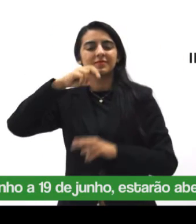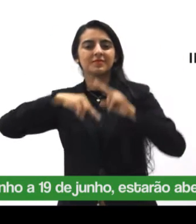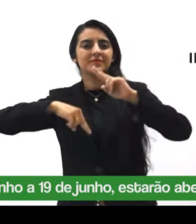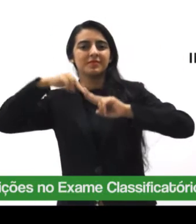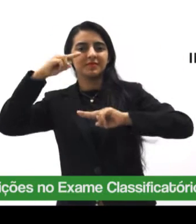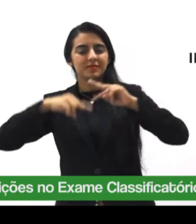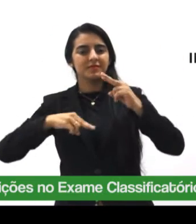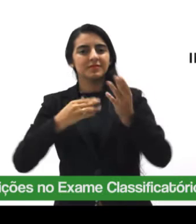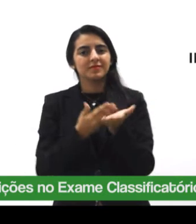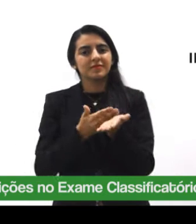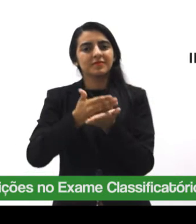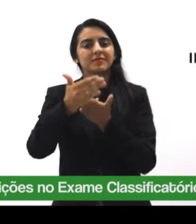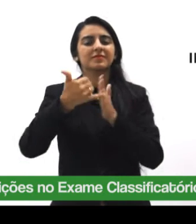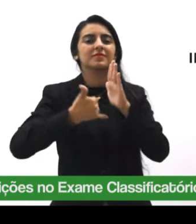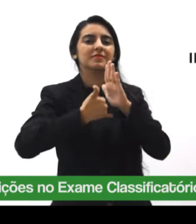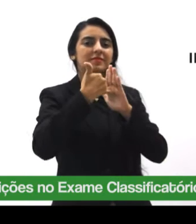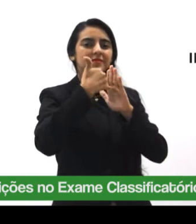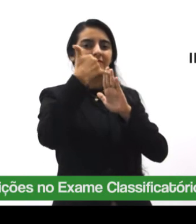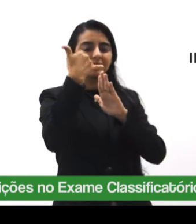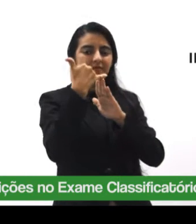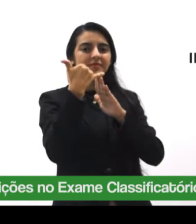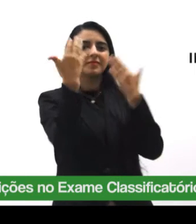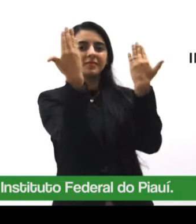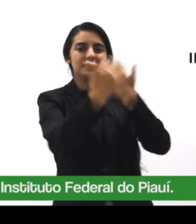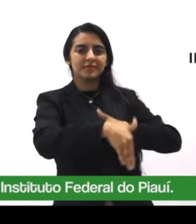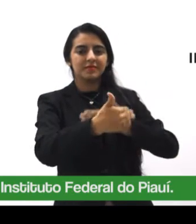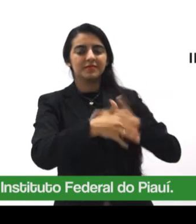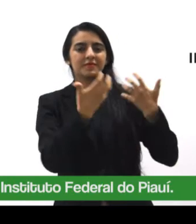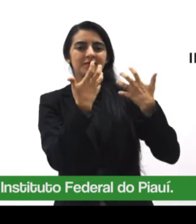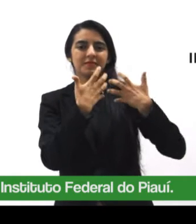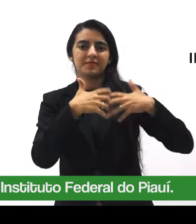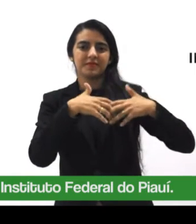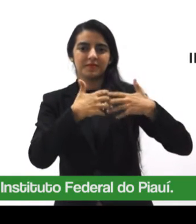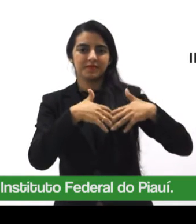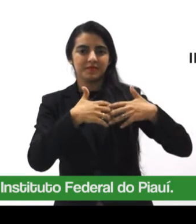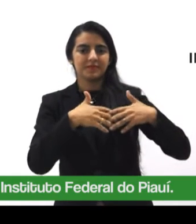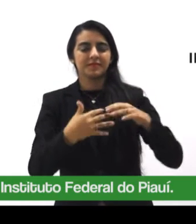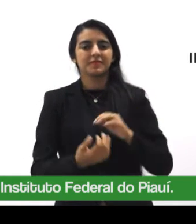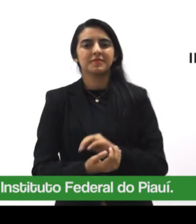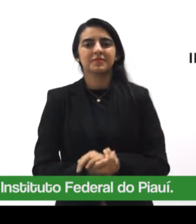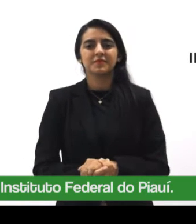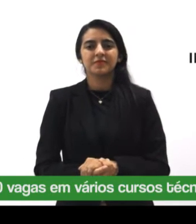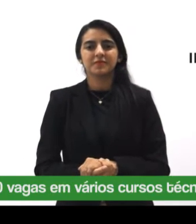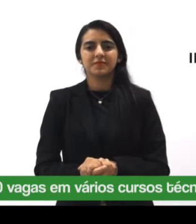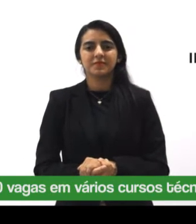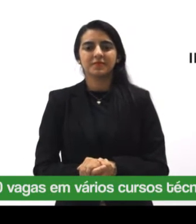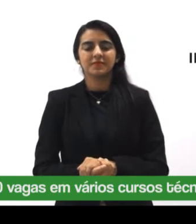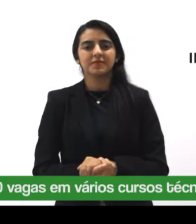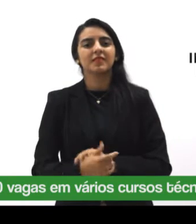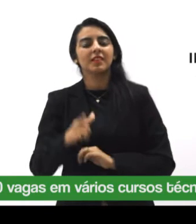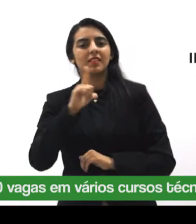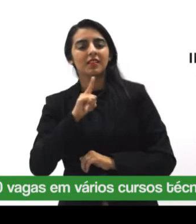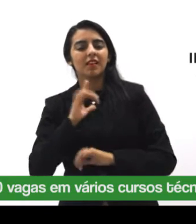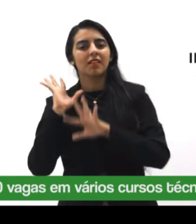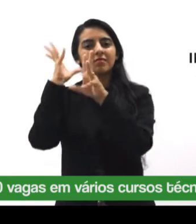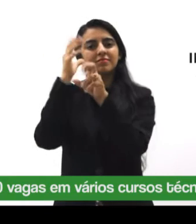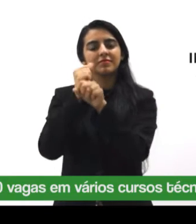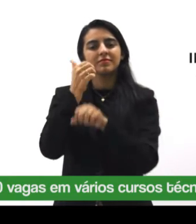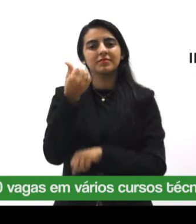abertas as inscrições no exame classificatório do Instituto Federal do Piauí. São 1.630 vagas